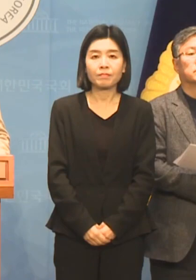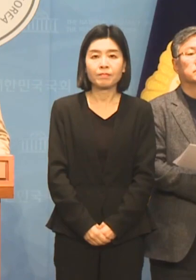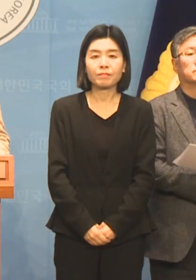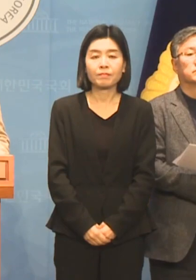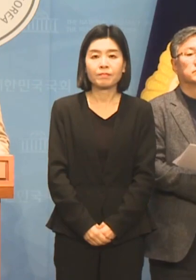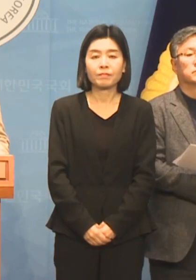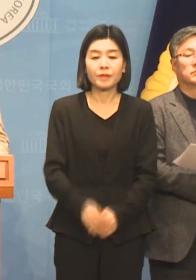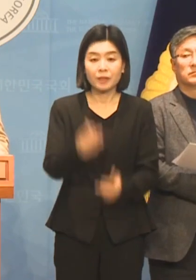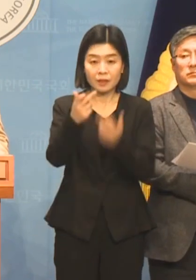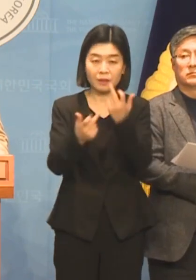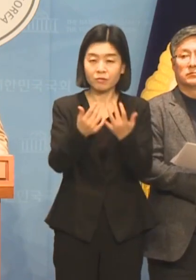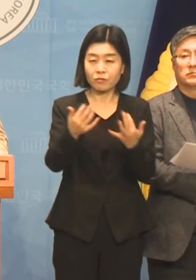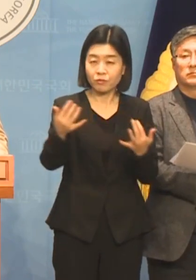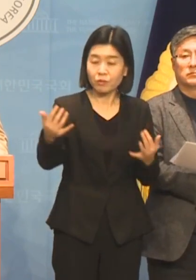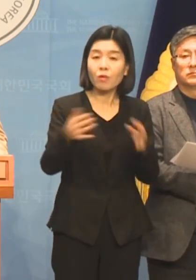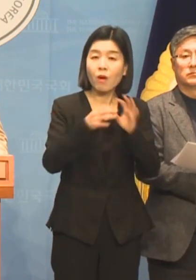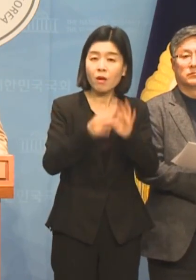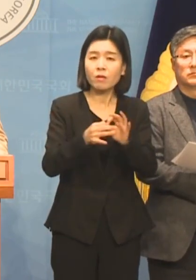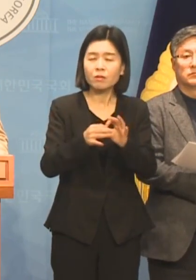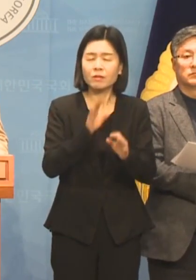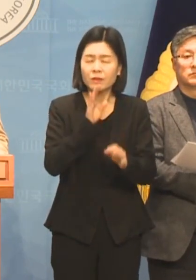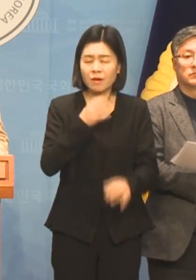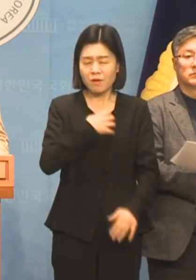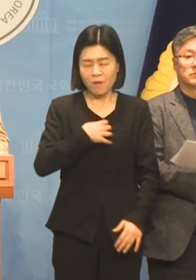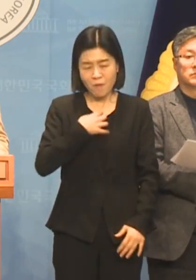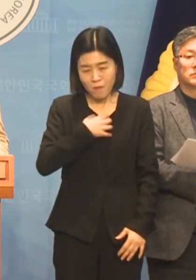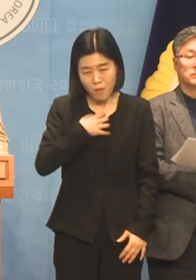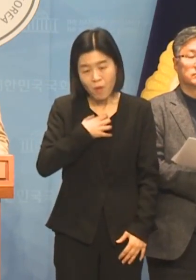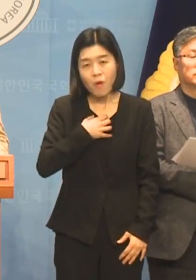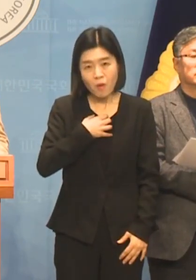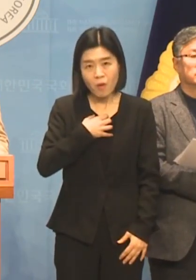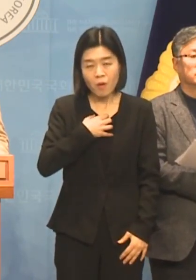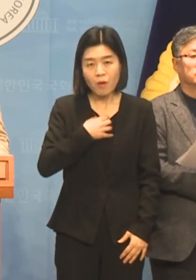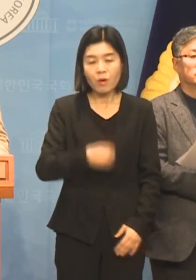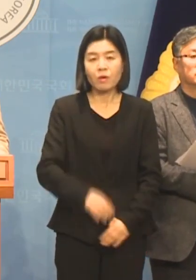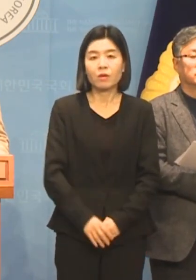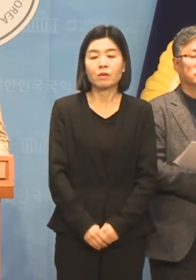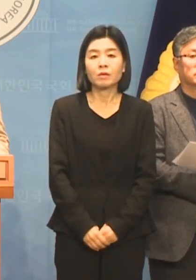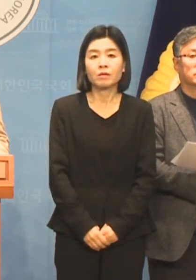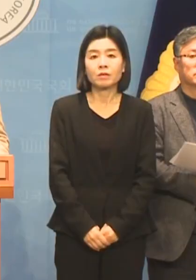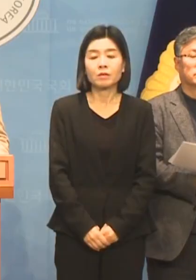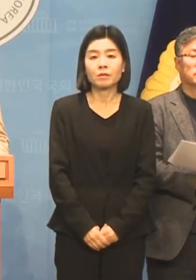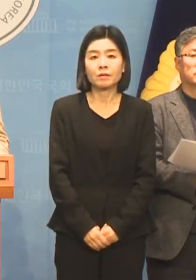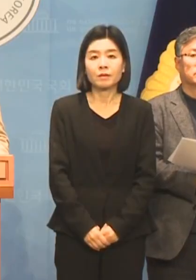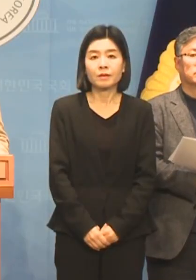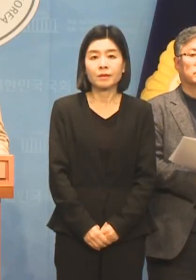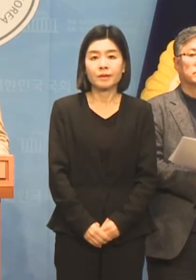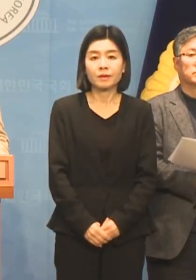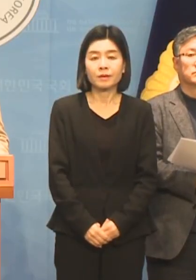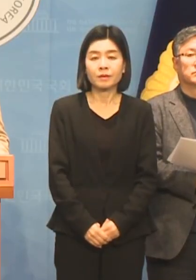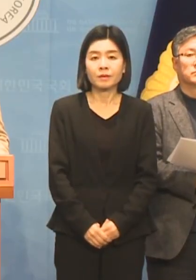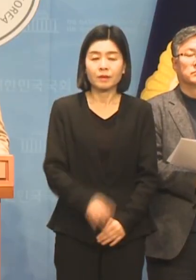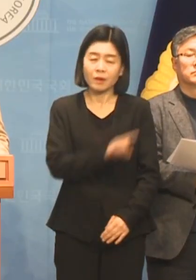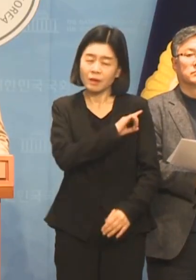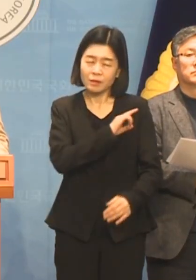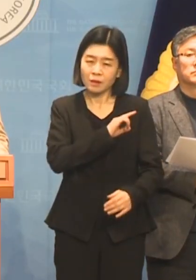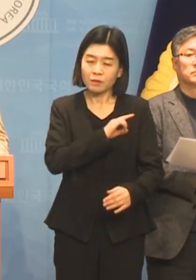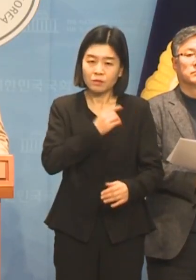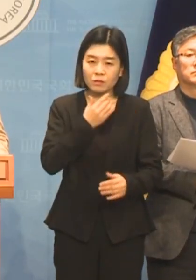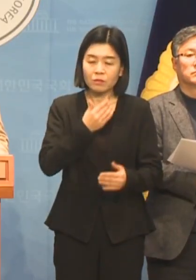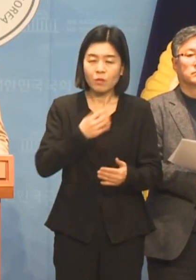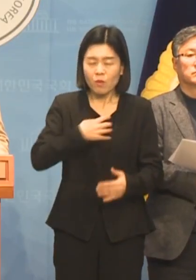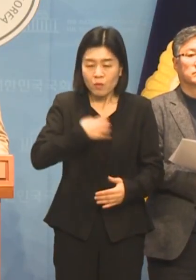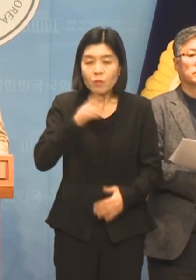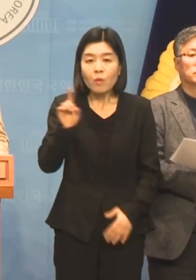이번 산불과 관련해서 심각하게 염려되는 지점들이 몇 가지 있습니다. 가장 염려되는 것은 이